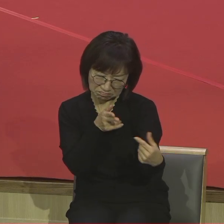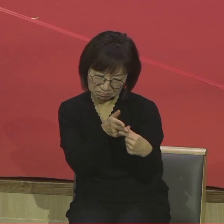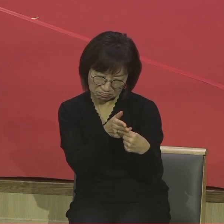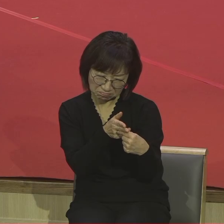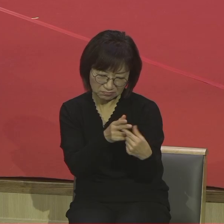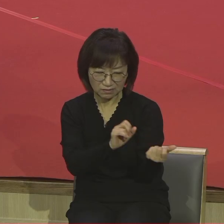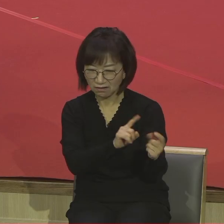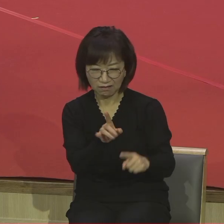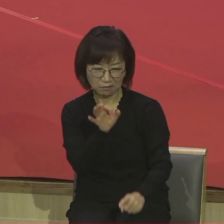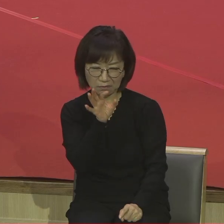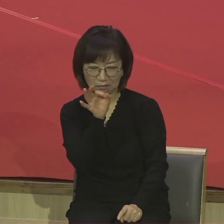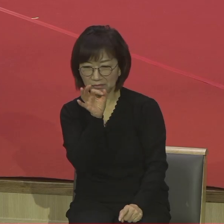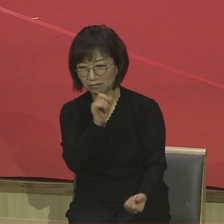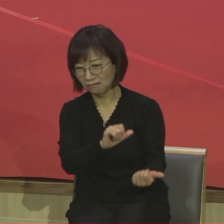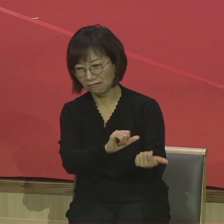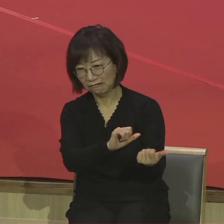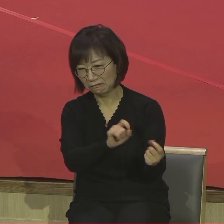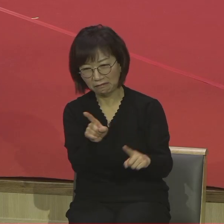거의 없었습니다.